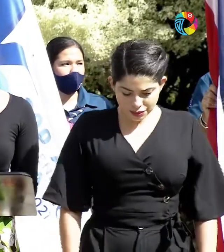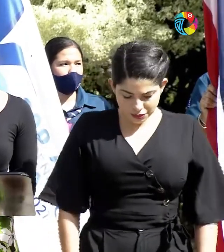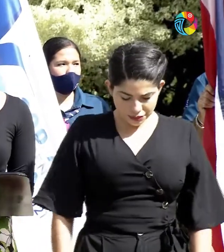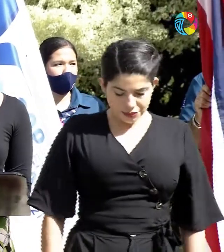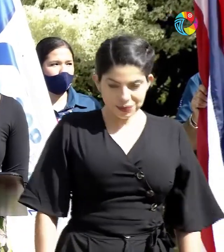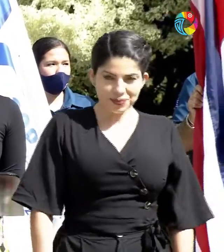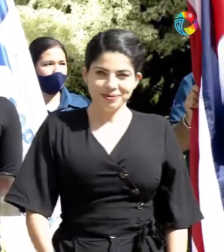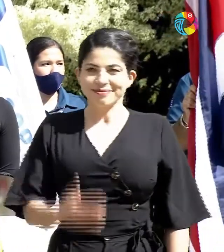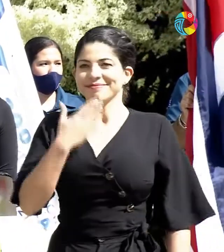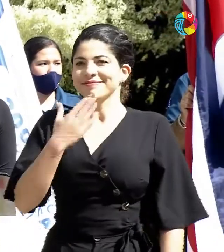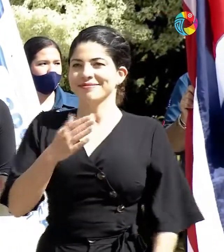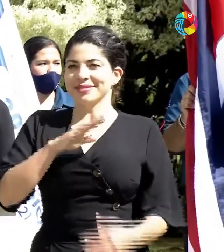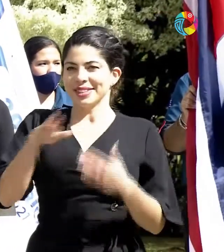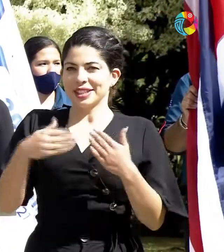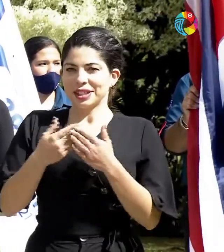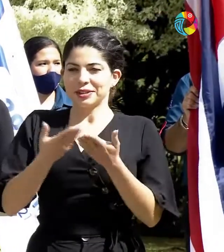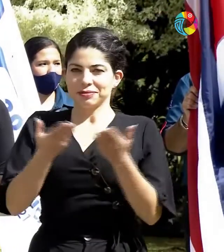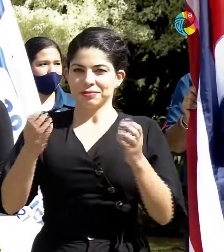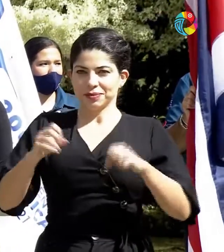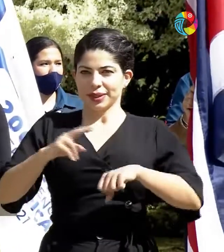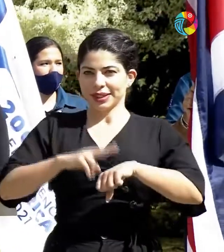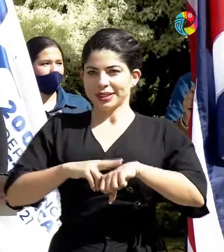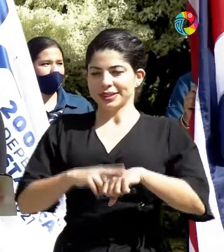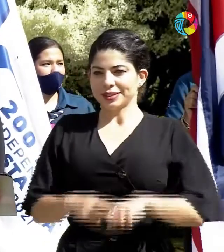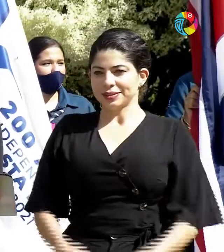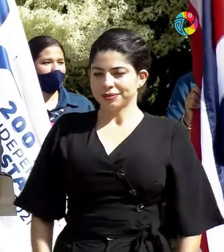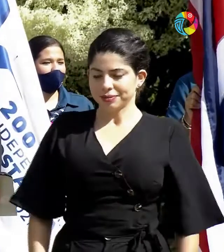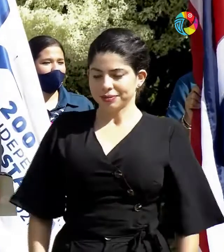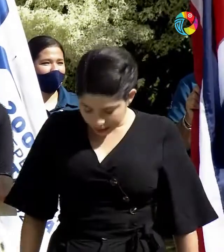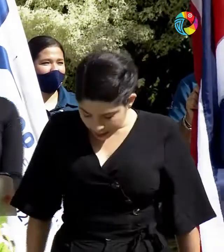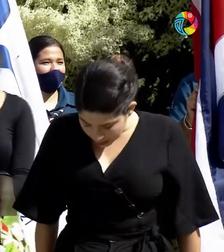Muchas gracias a todas y todos. Pueden ocupar sus espacios.